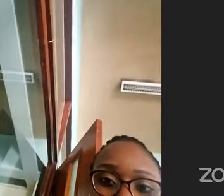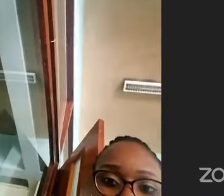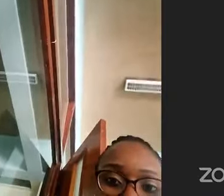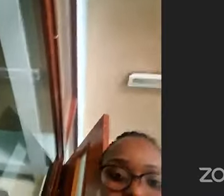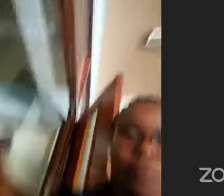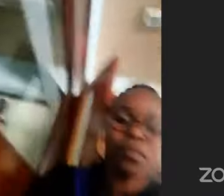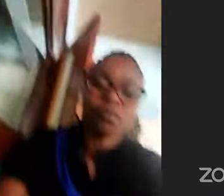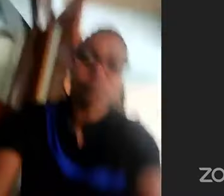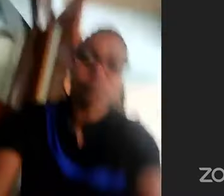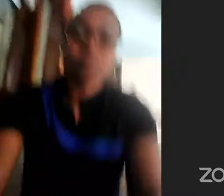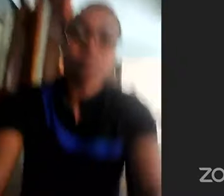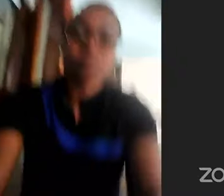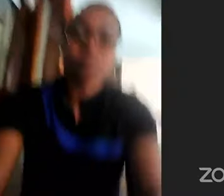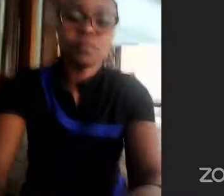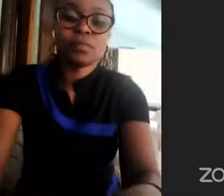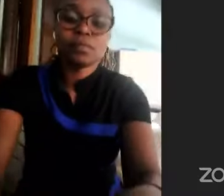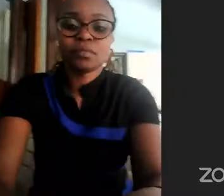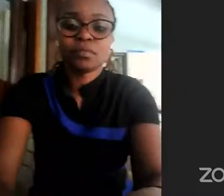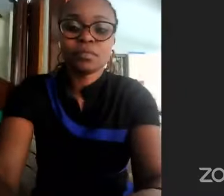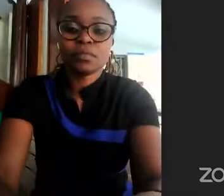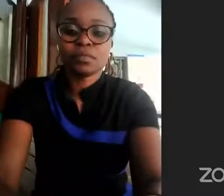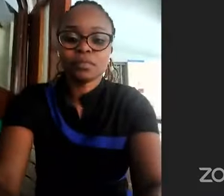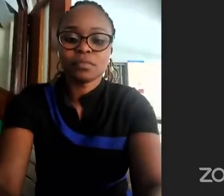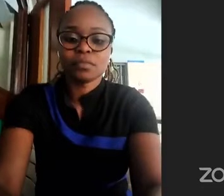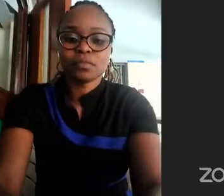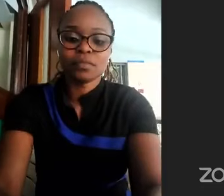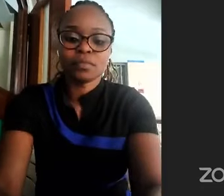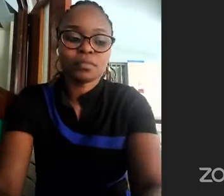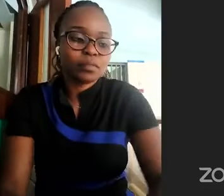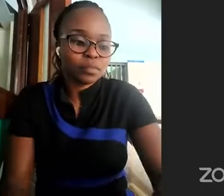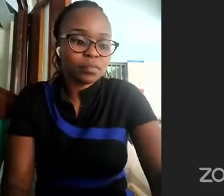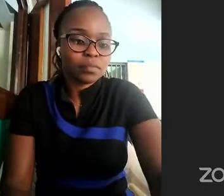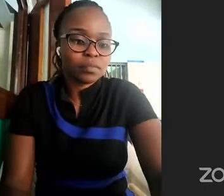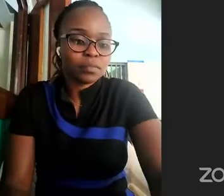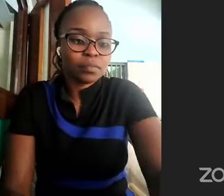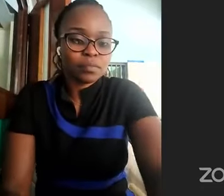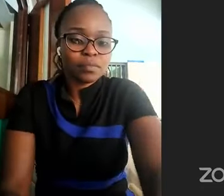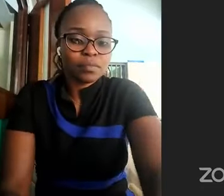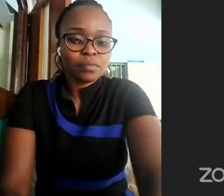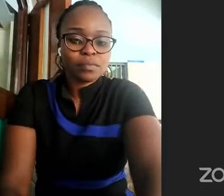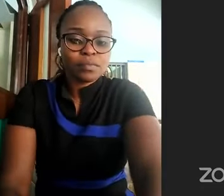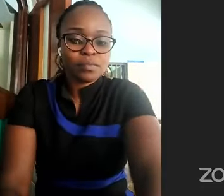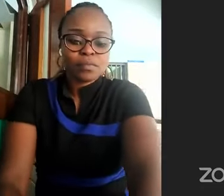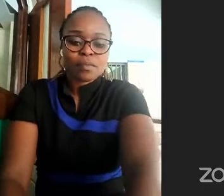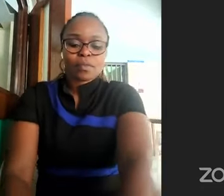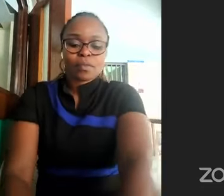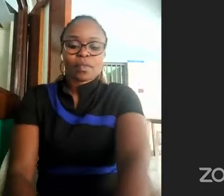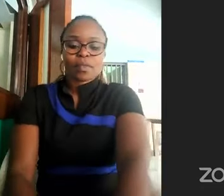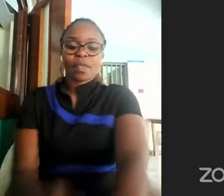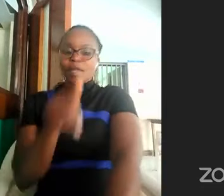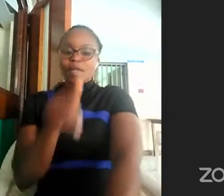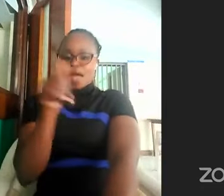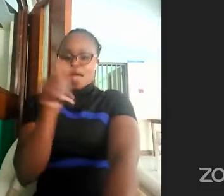wakaketa for the bill yote, kila kitu walishughulikia. So unapata kweli jinsi presenters wetu